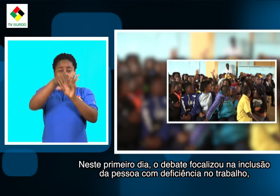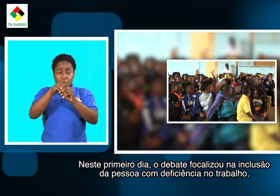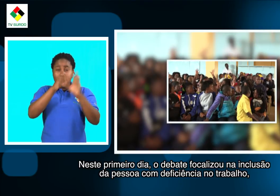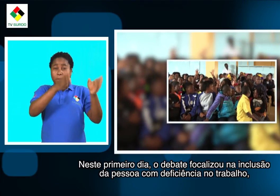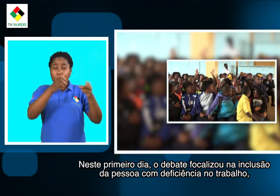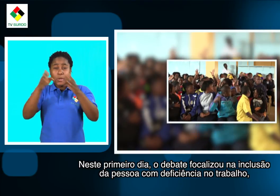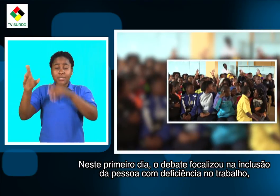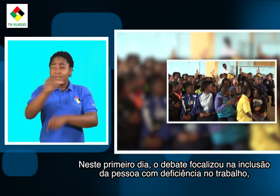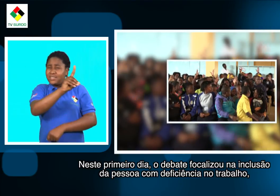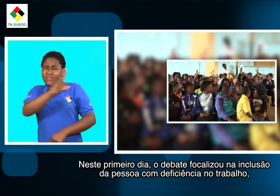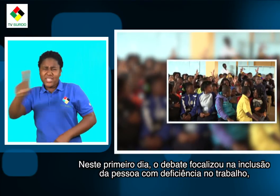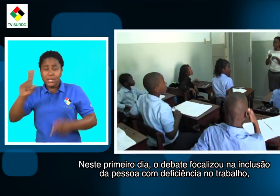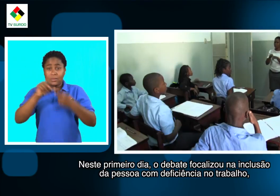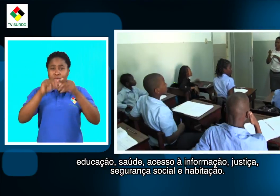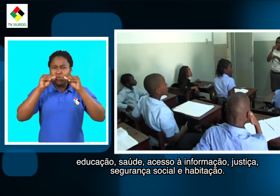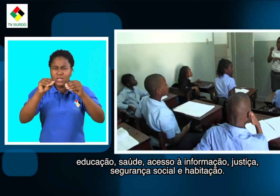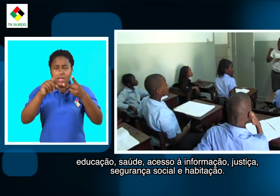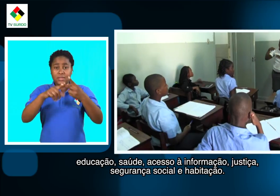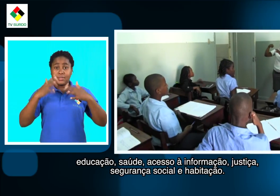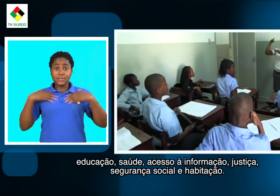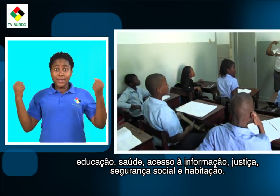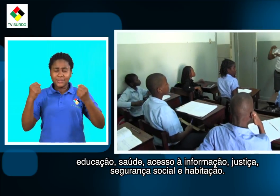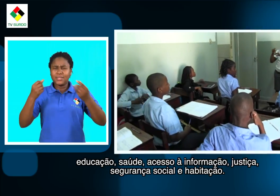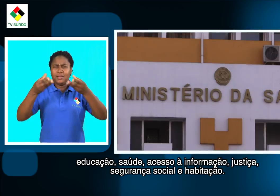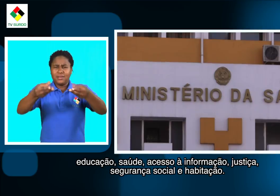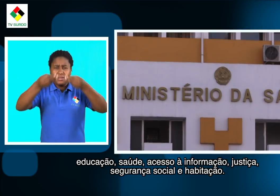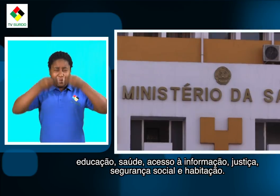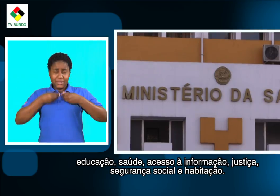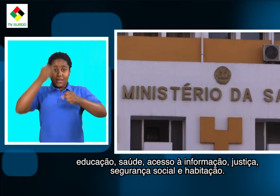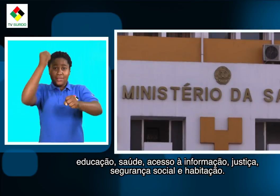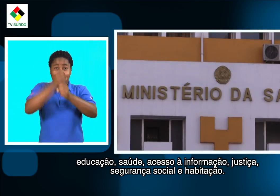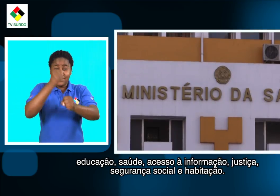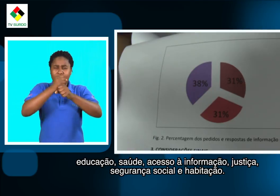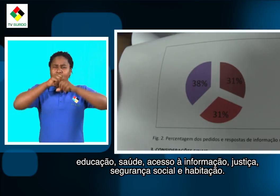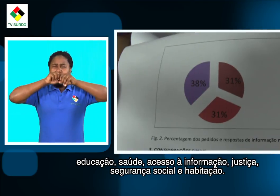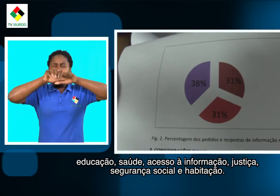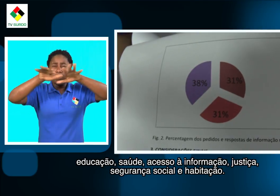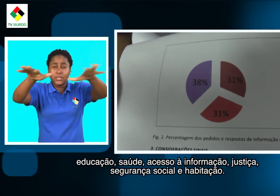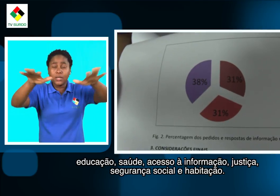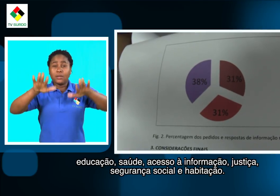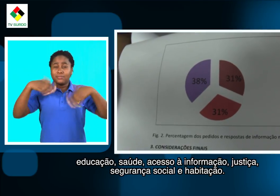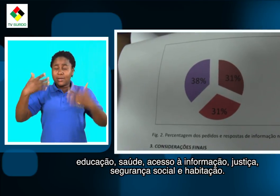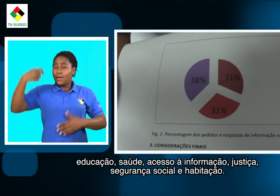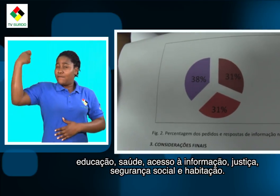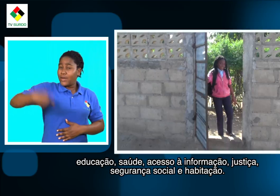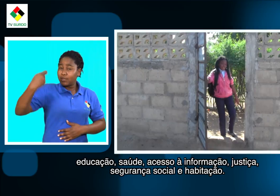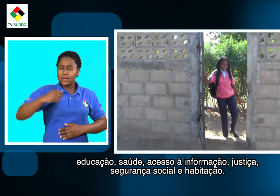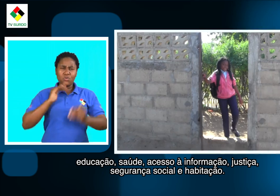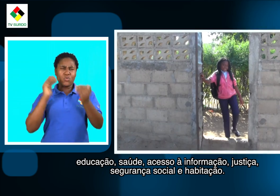pessoa com deficiência no trabalho educação saúde acesso a informação Justiça Segurança